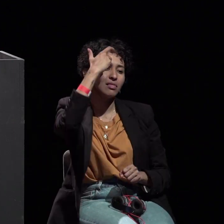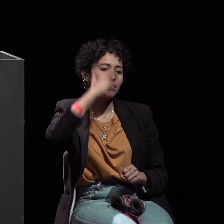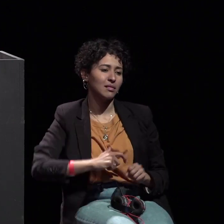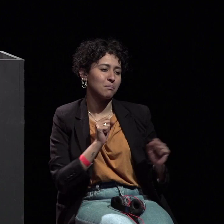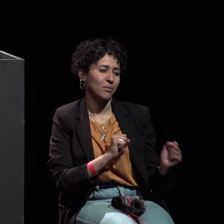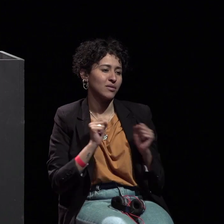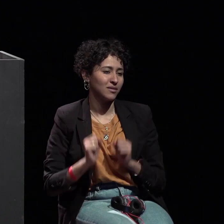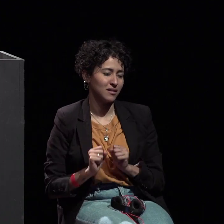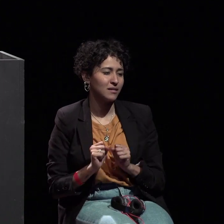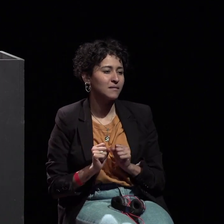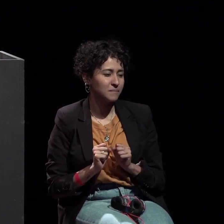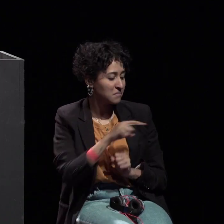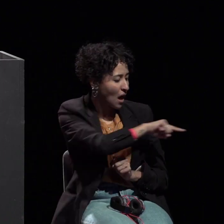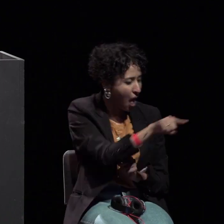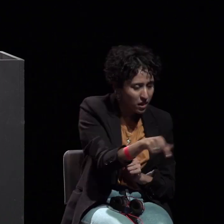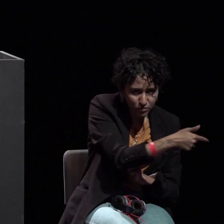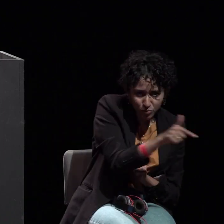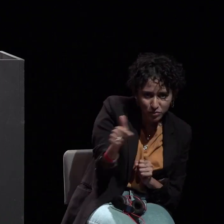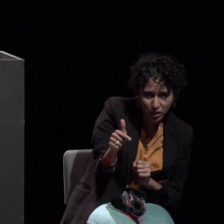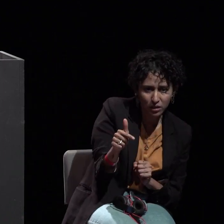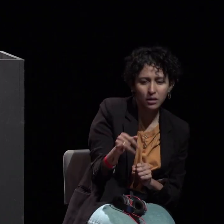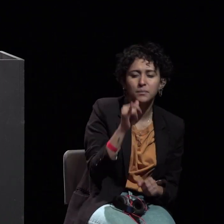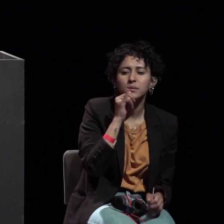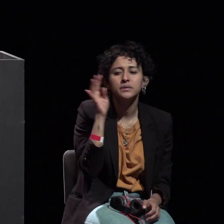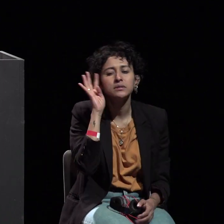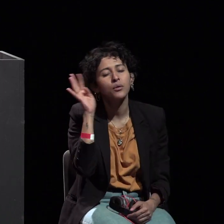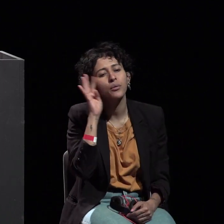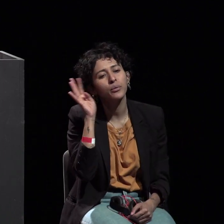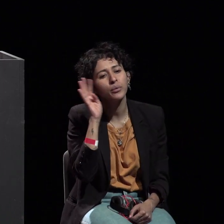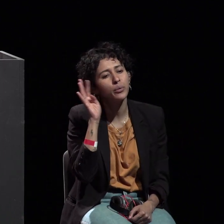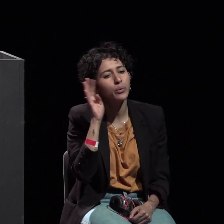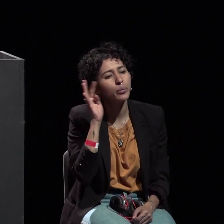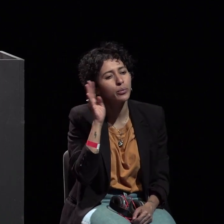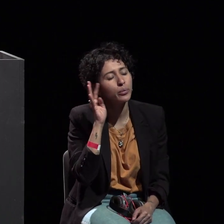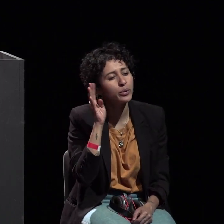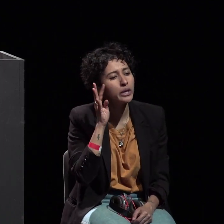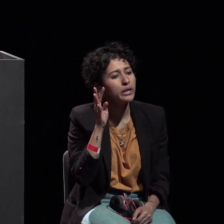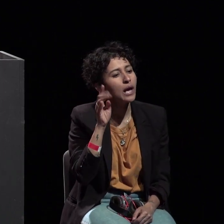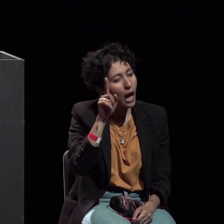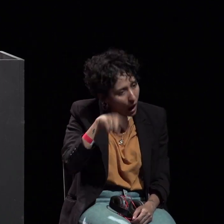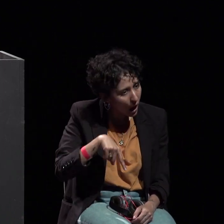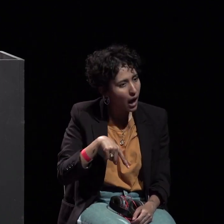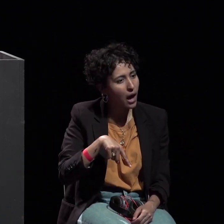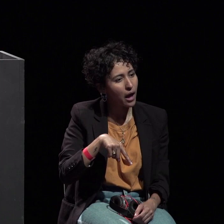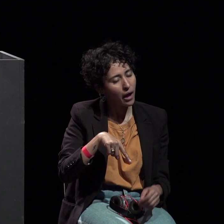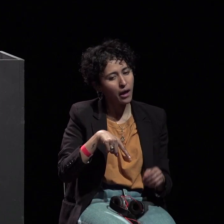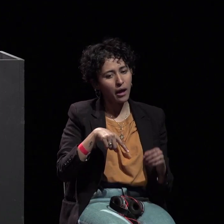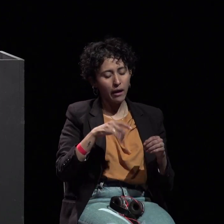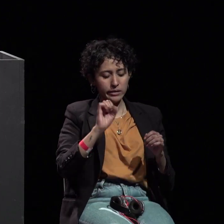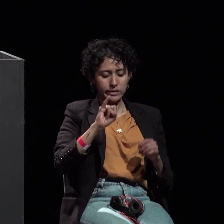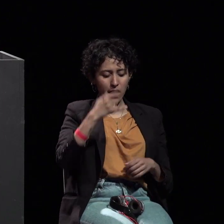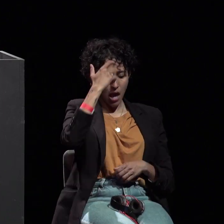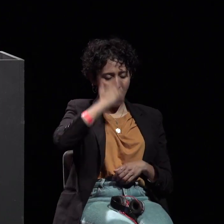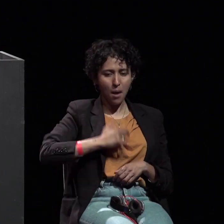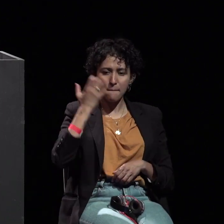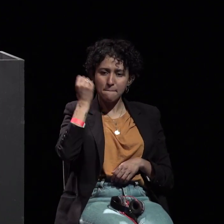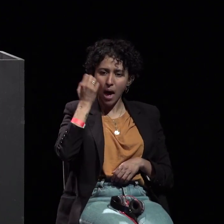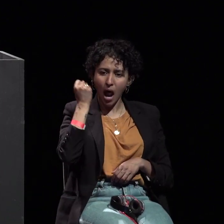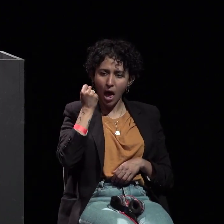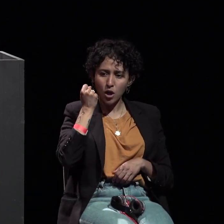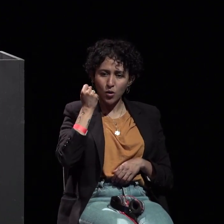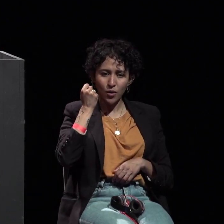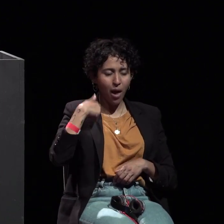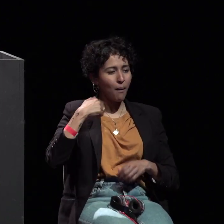digamos, mais militante, eu não estou falando no campo teórico, se está falando em distribuição de poder. Quando se fala que vai ter mulher negra